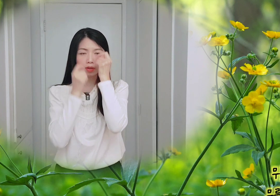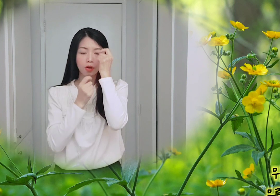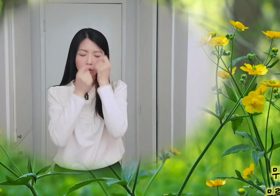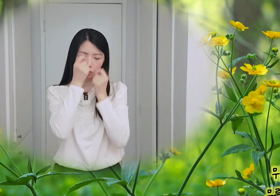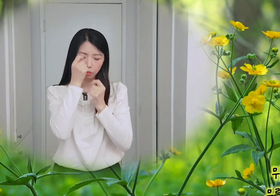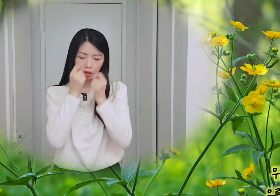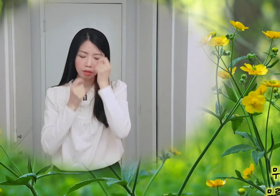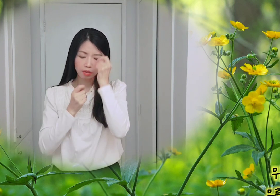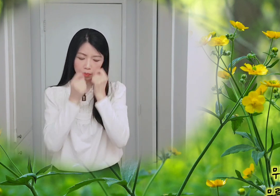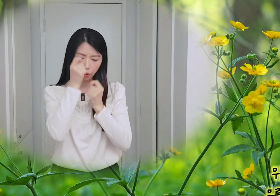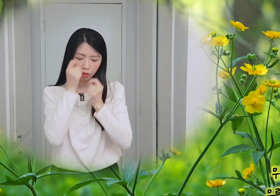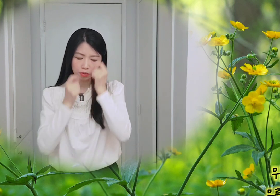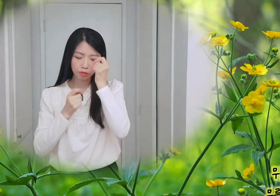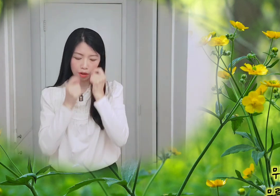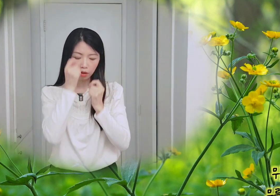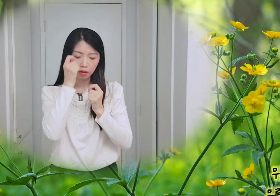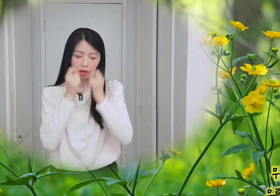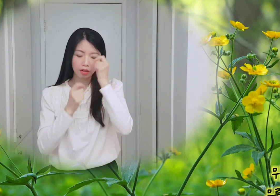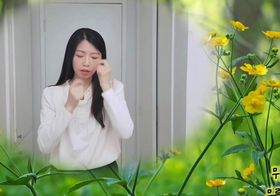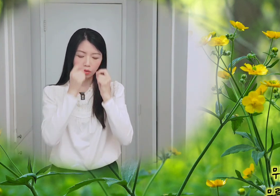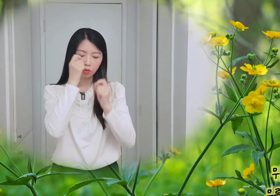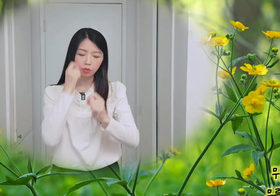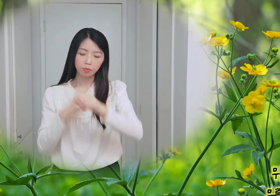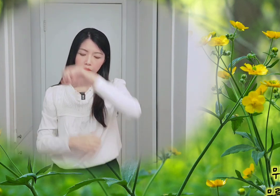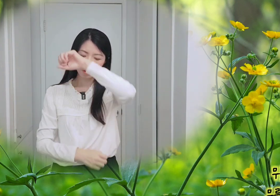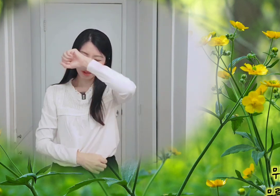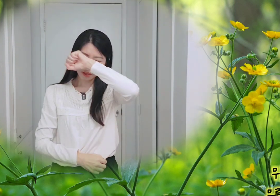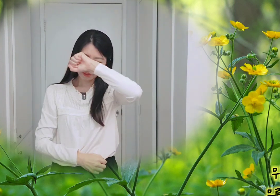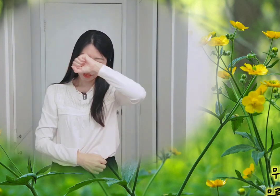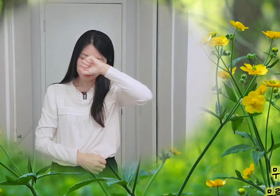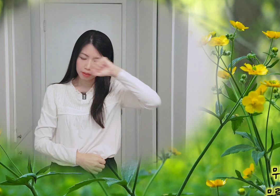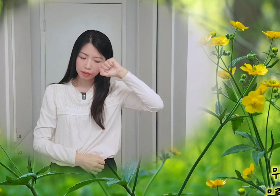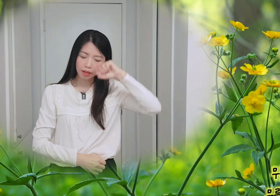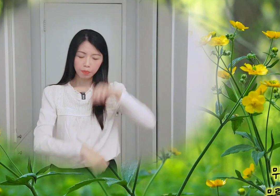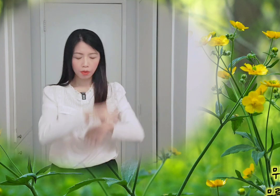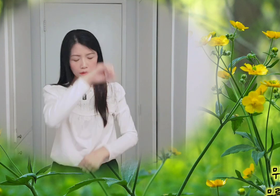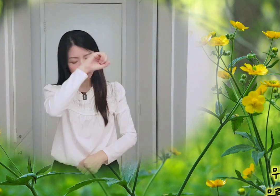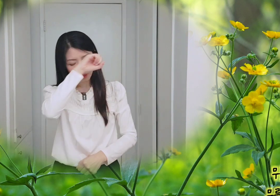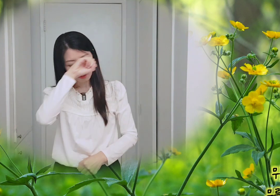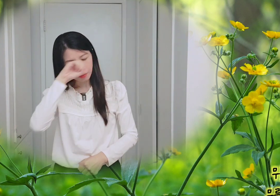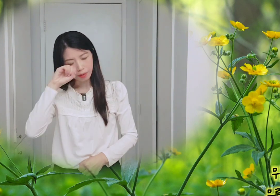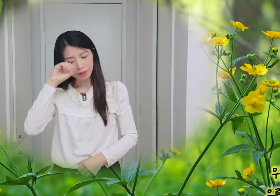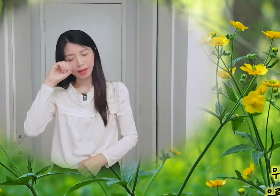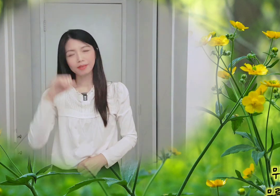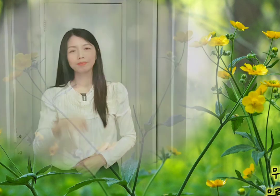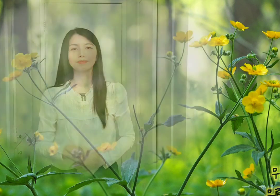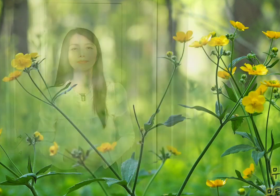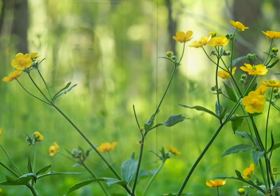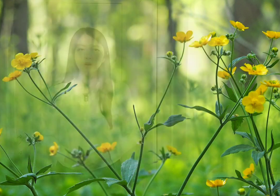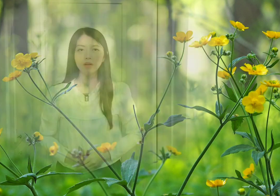양쪽 눈에서 눈물이 흐르듯이 표현해 주시고요. 그리고 눈물을 닦는 듯한 표현을 해주시면